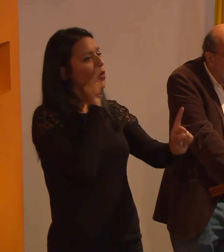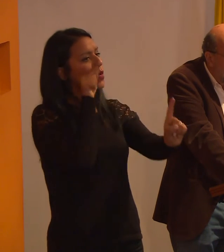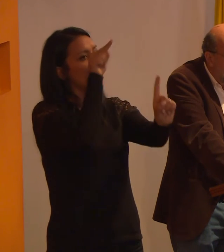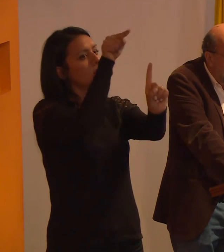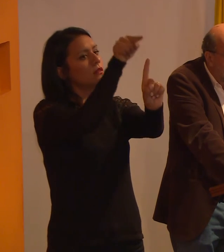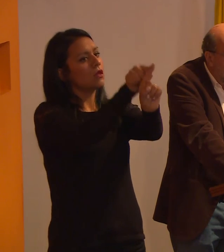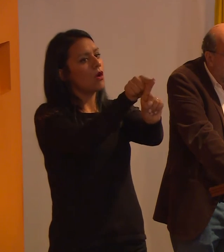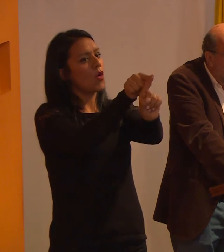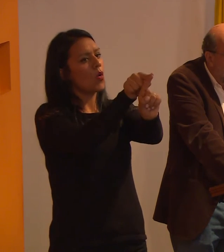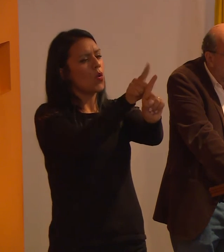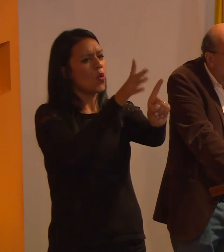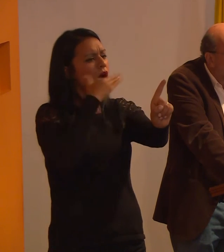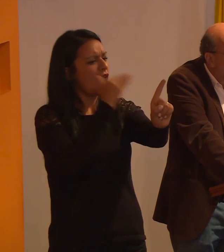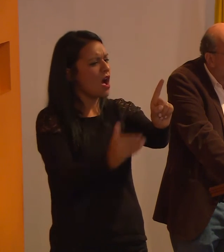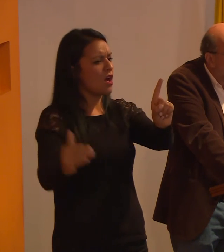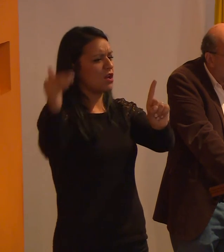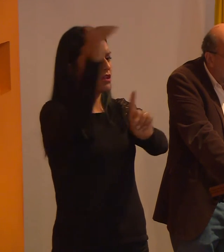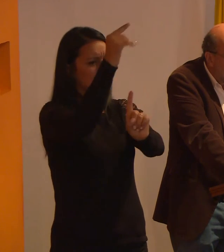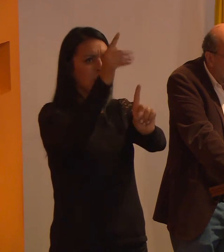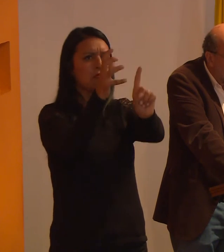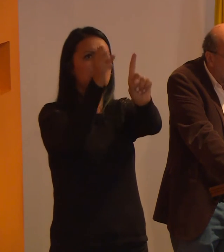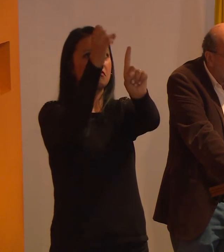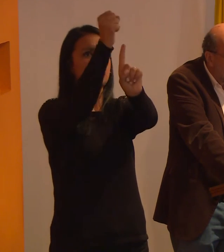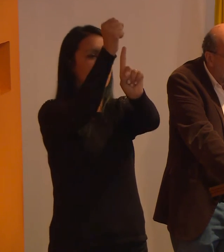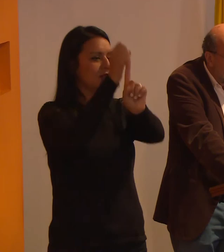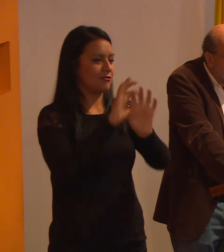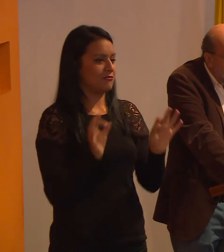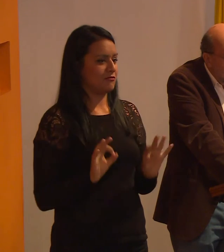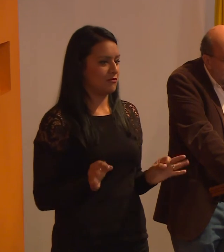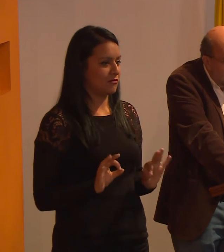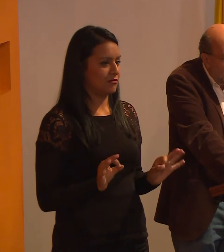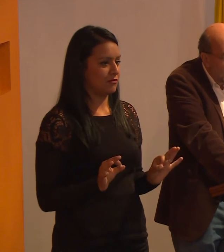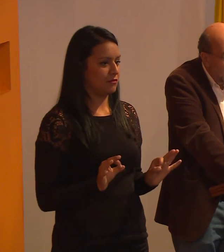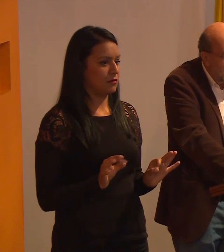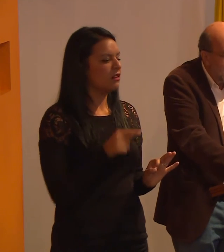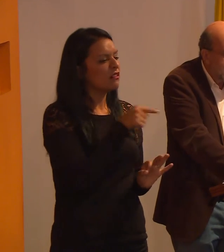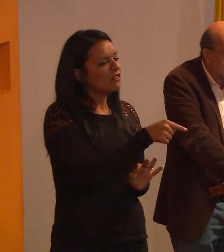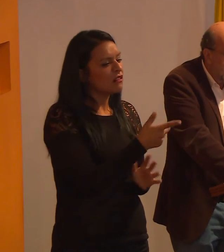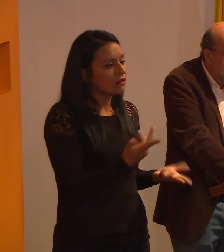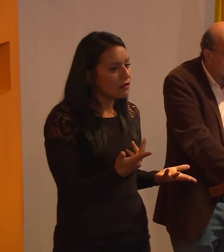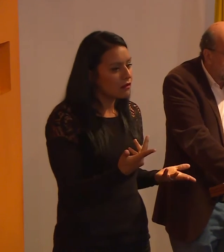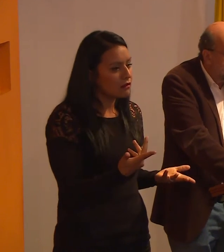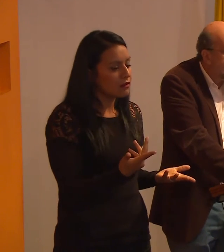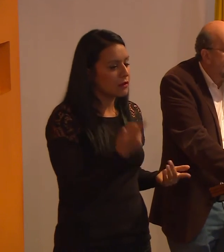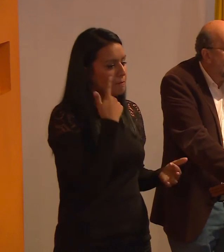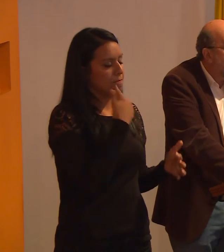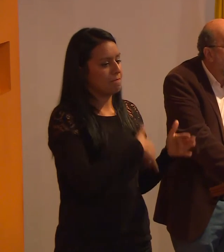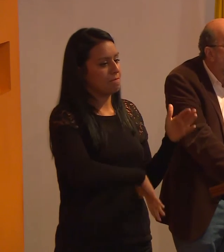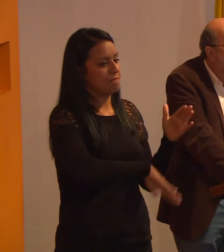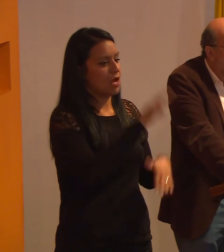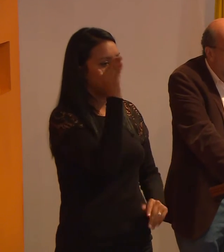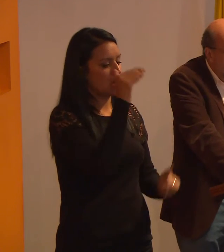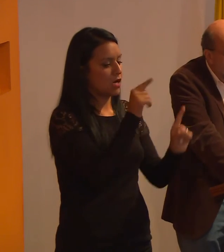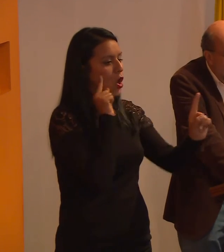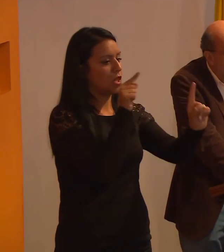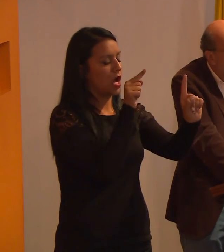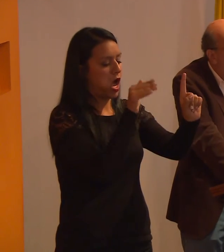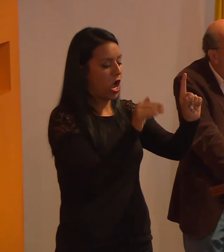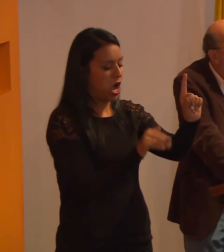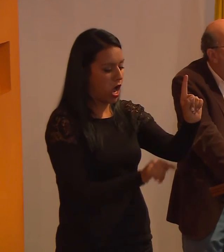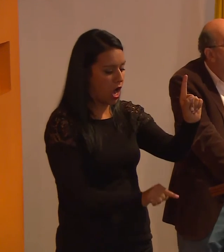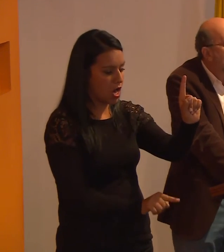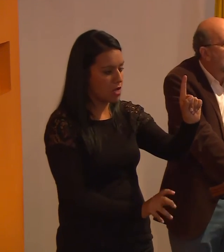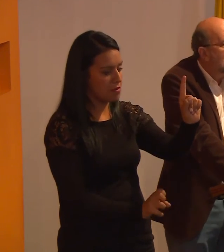objetivo sea demasiado alto y no lo alcancemos, sino que sea demasiado bajo y